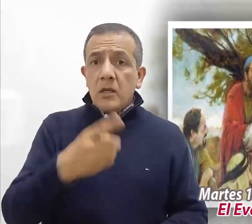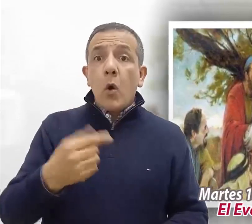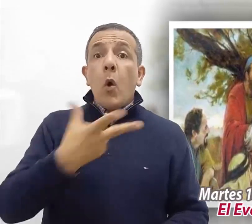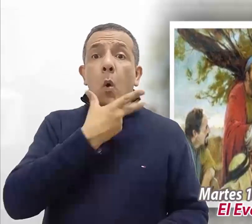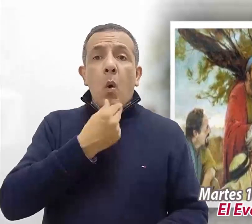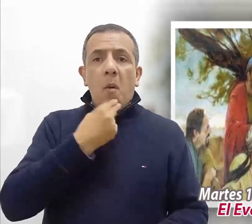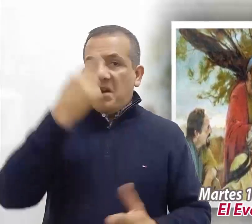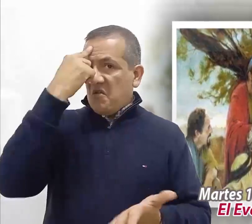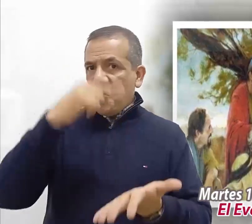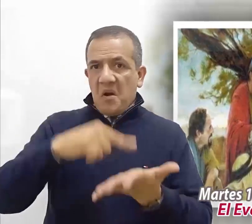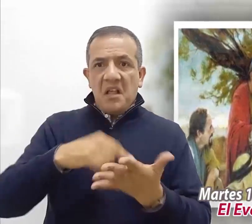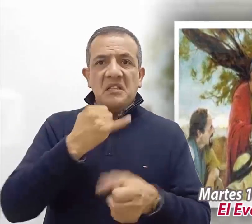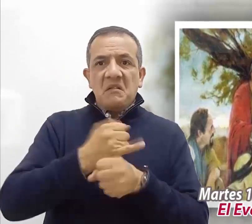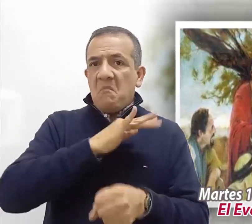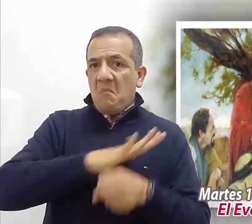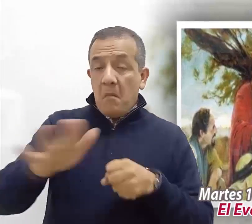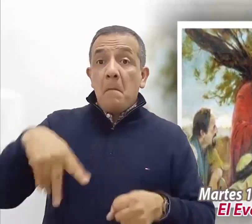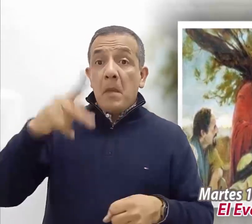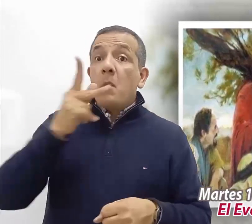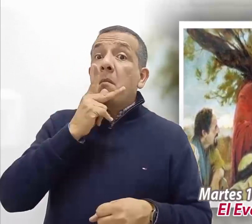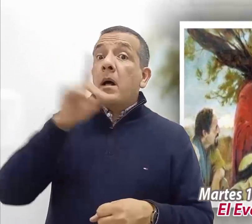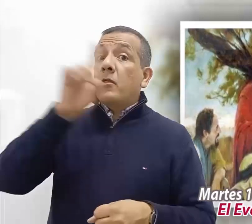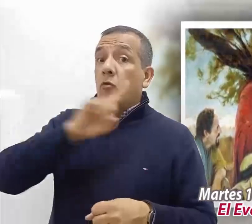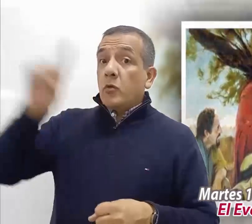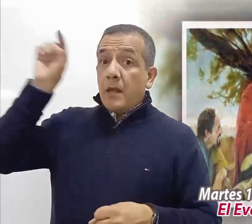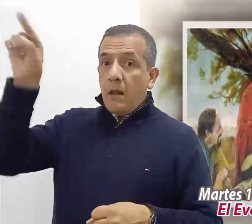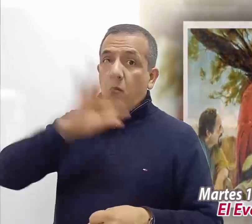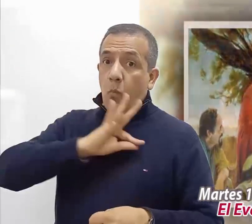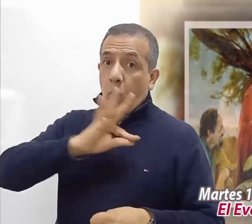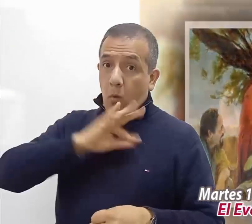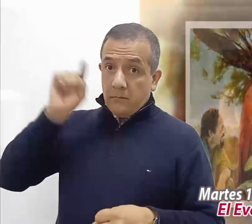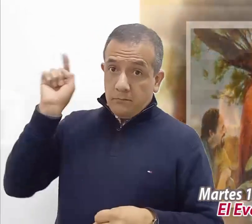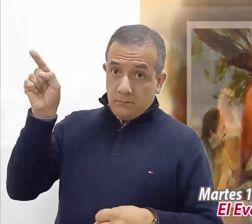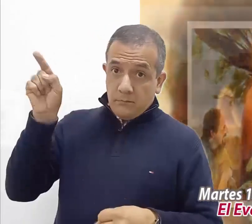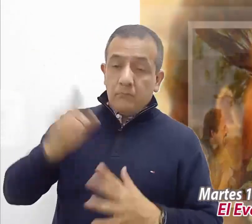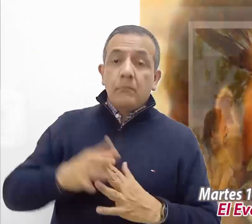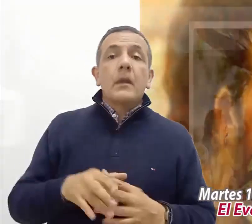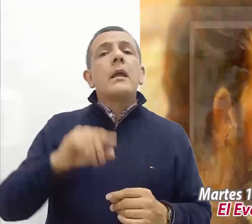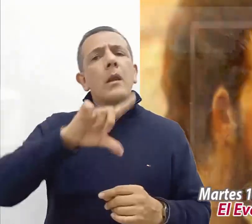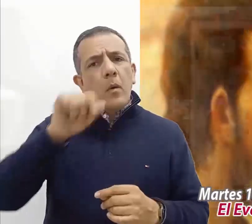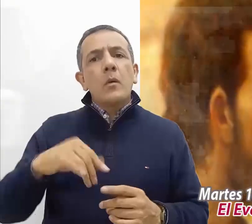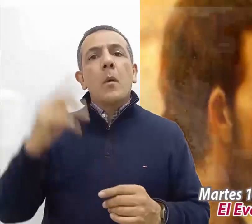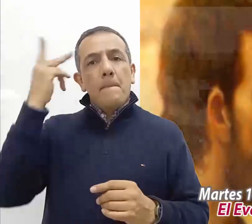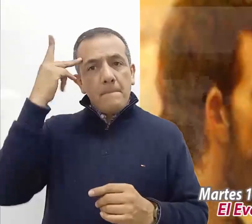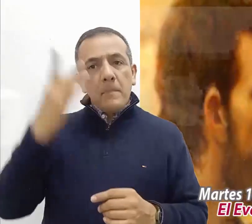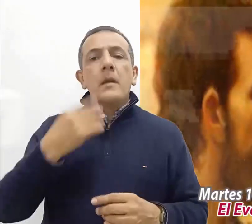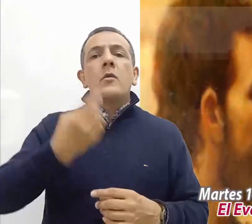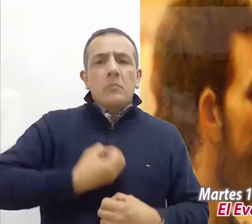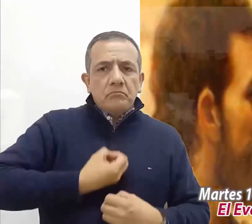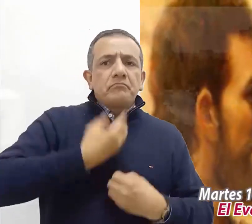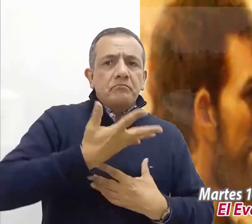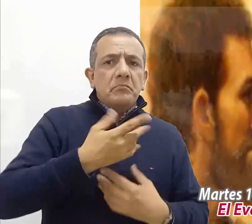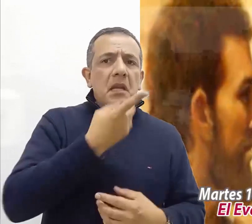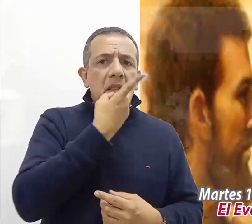los hombres eso es imposible, mas para Dios todo es posible. Entonces Pedro, tomando la palabra, le